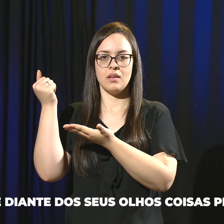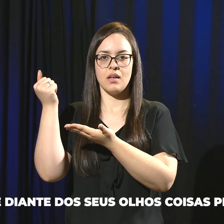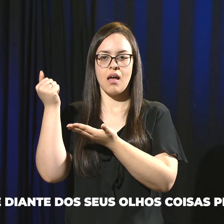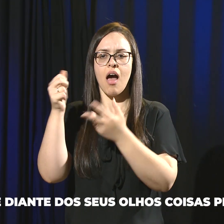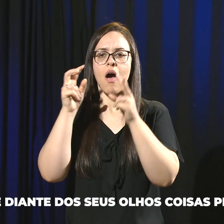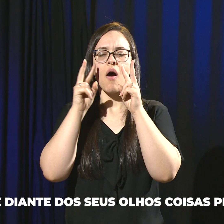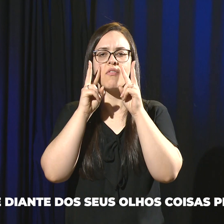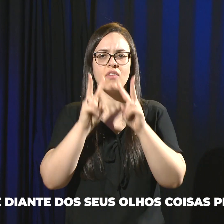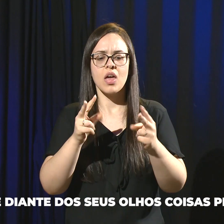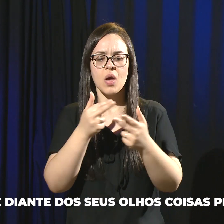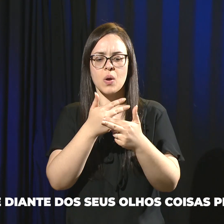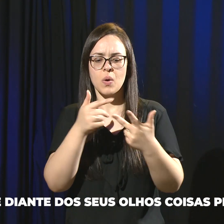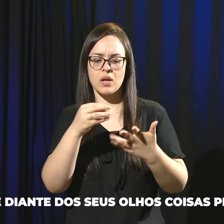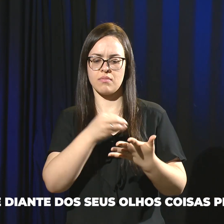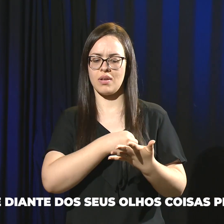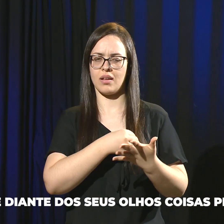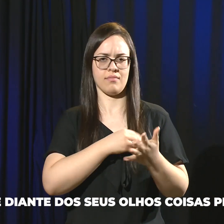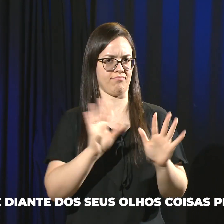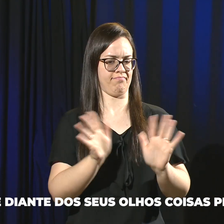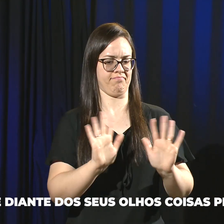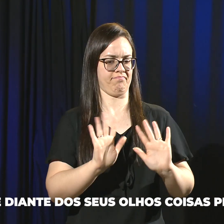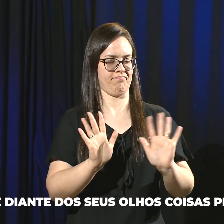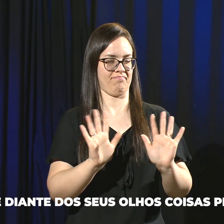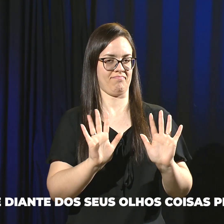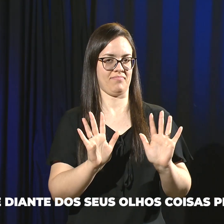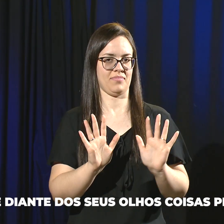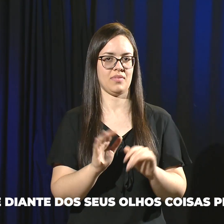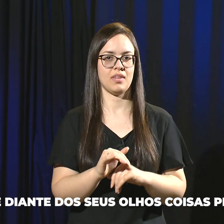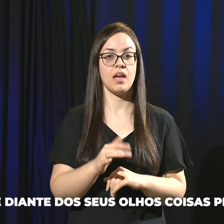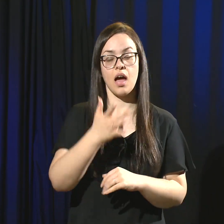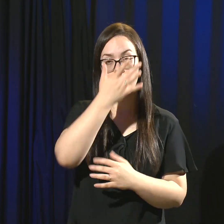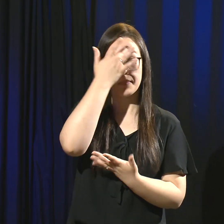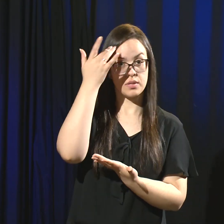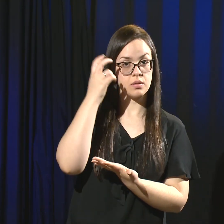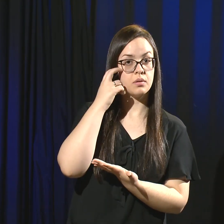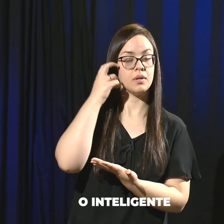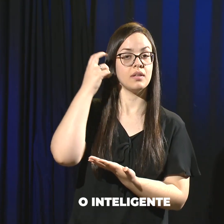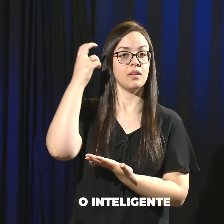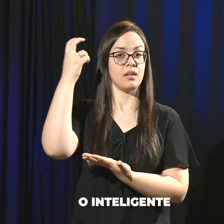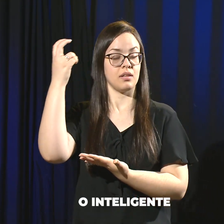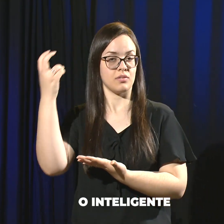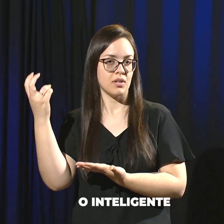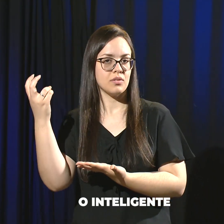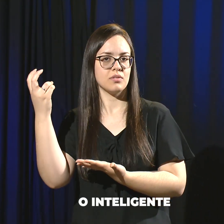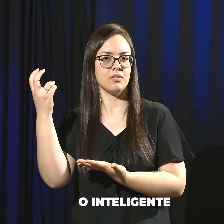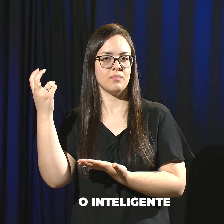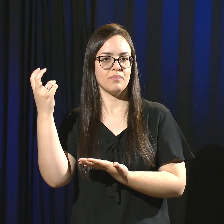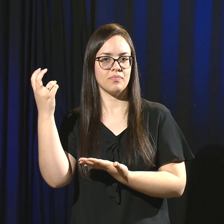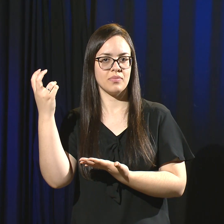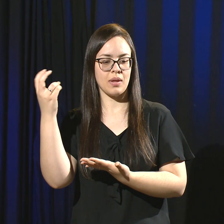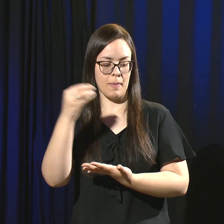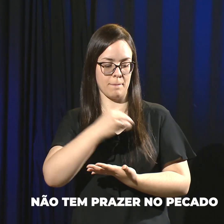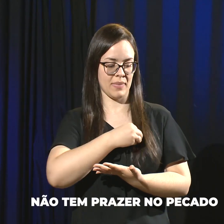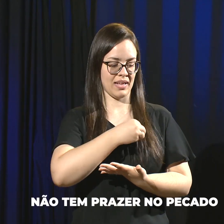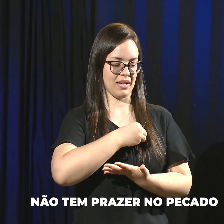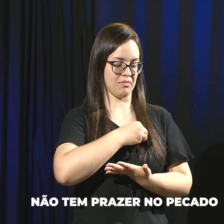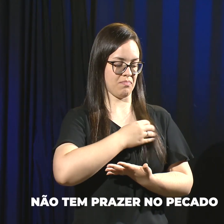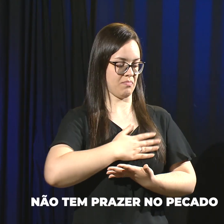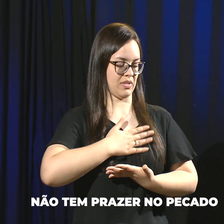não põe diante dos seus olhos coisas pecaminosas minha inteligente não tem prazer